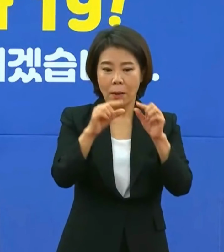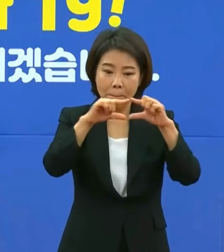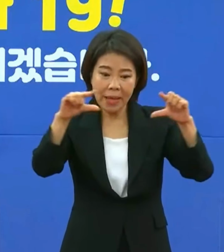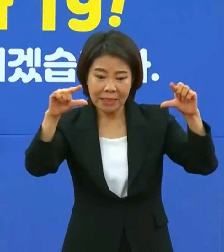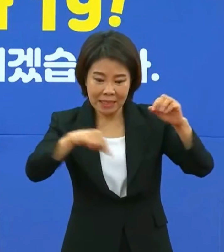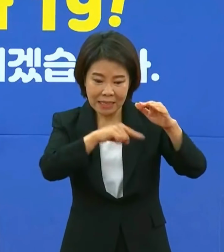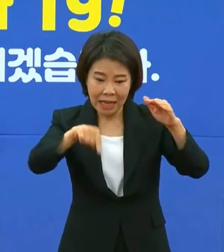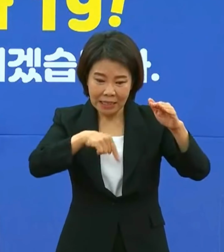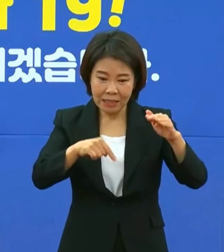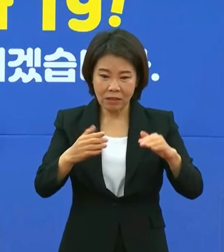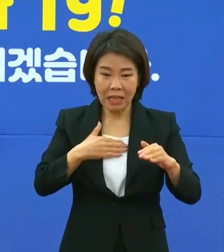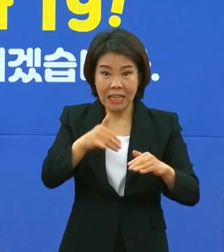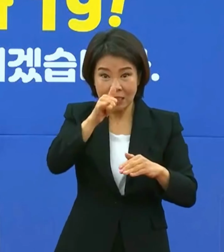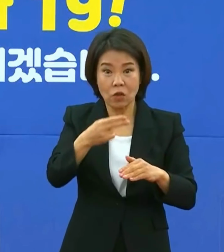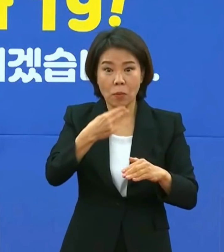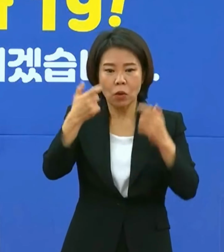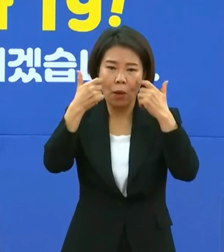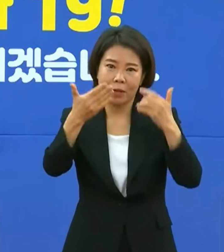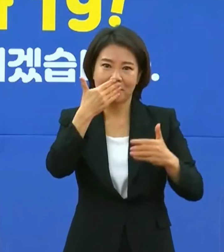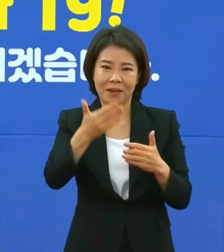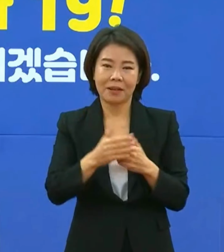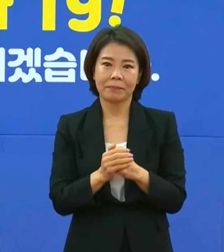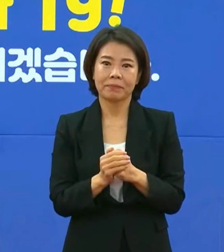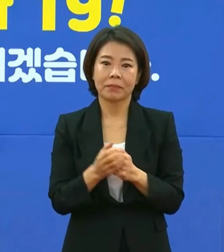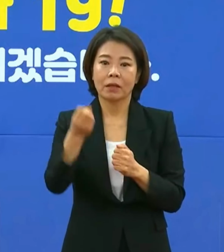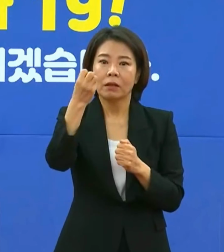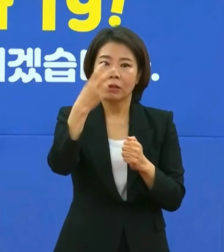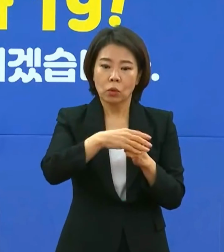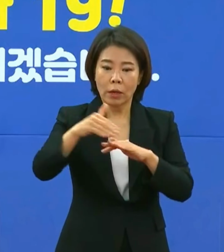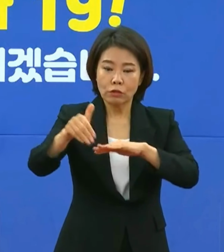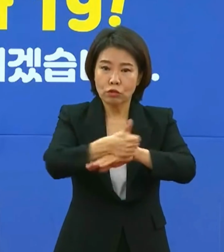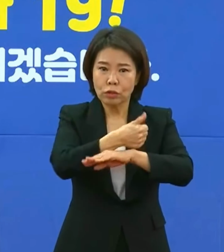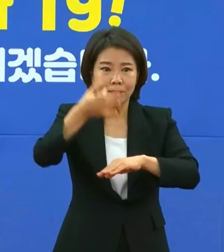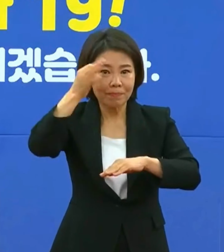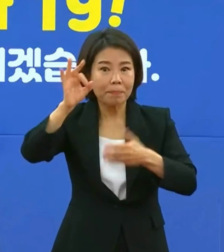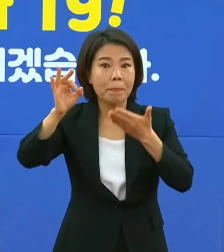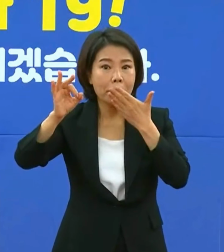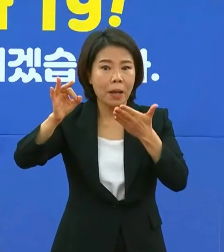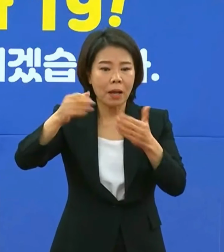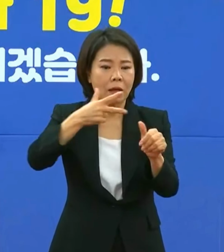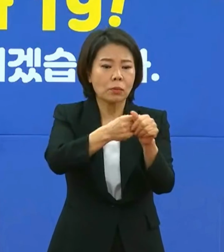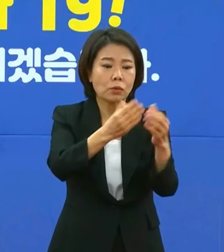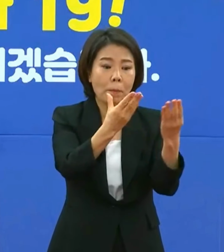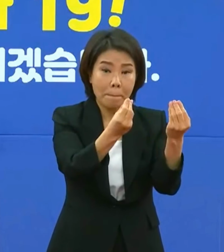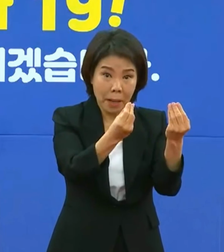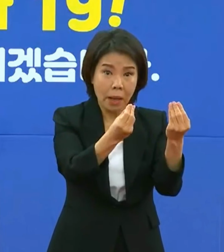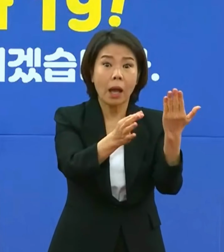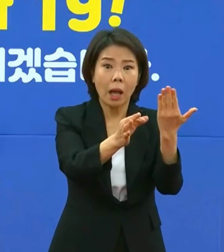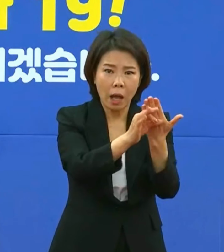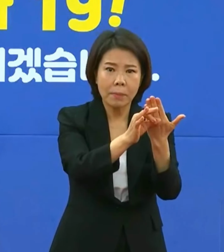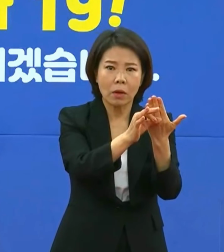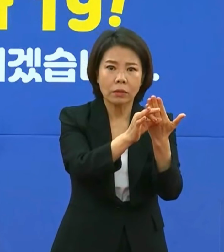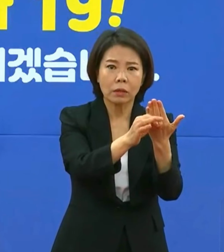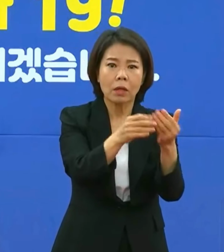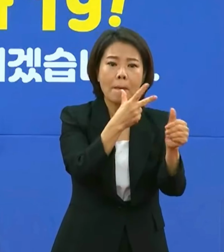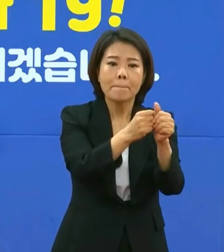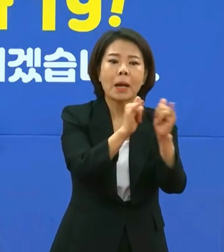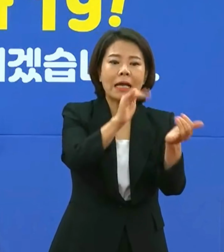패스 보유 여부를 확인할 수 있습니다 또한 출입 인증 시에는 접종 완료 자는 접종 완료